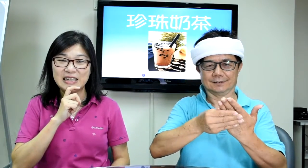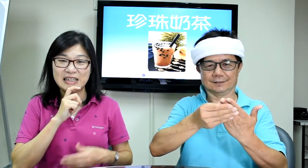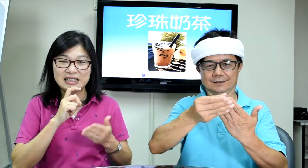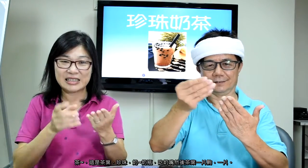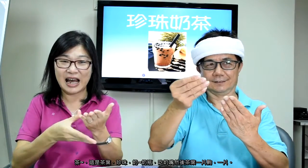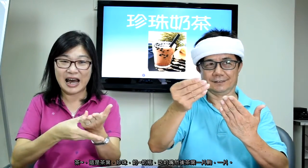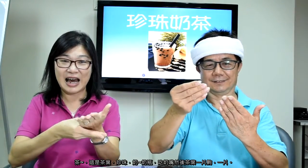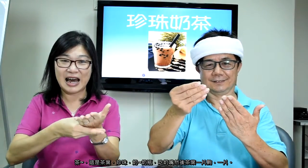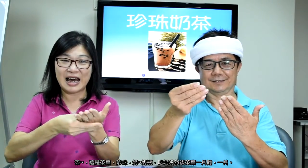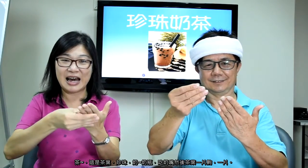茶，